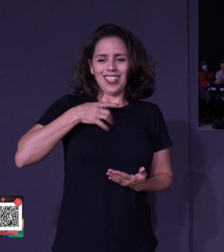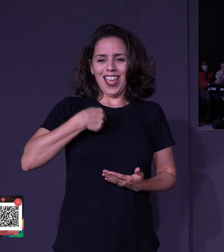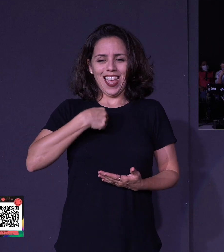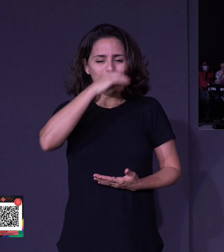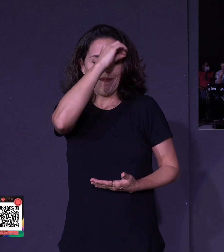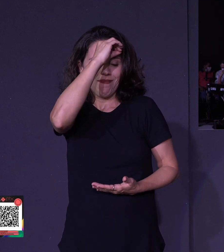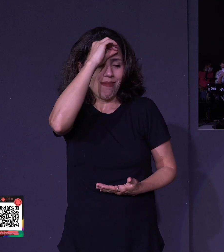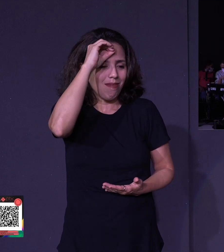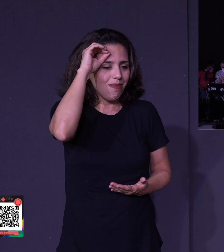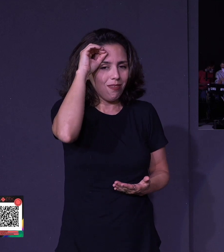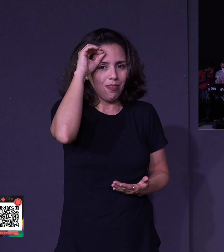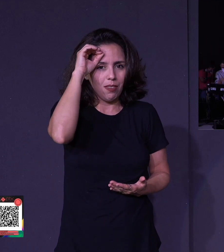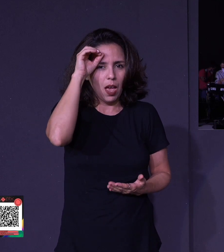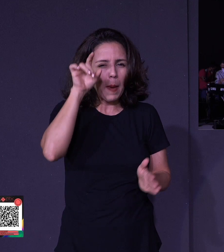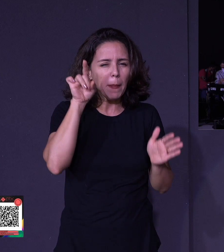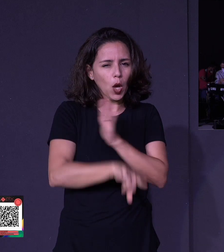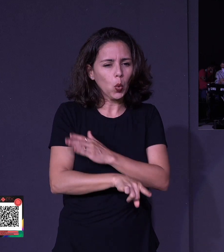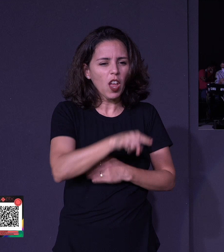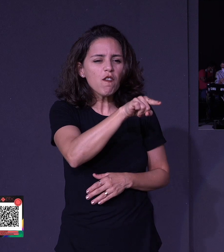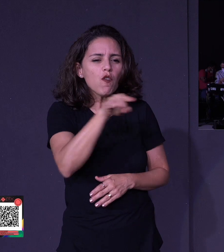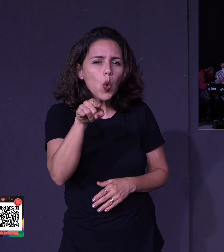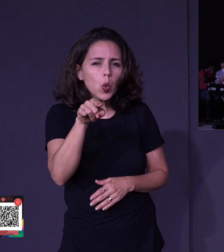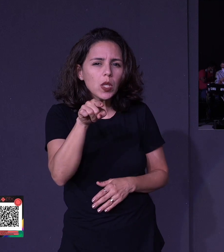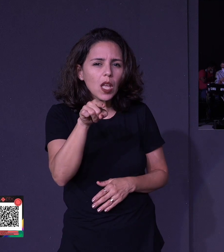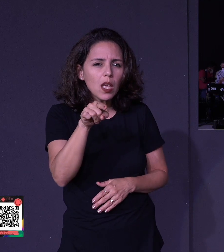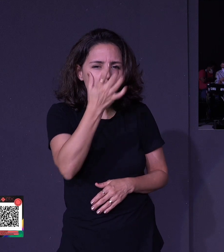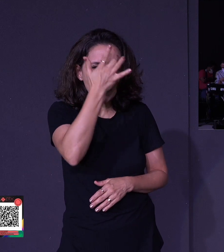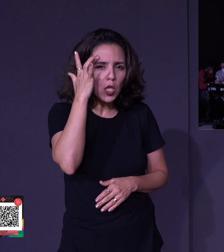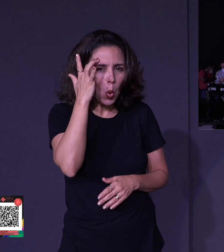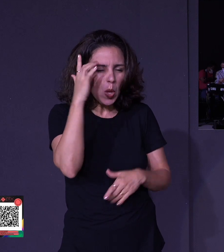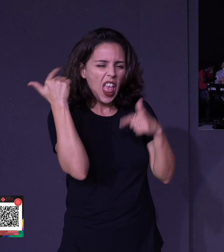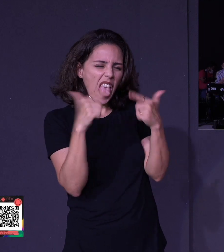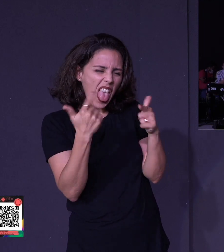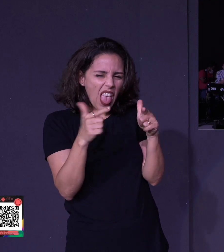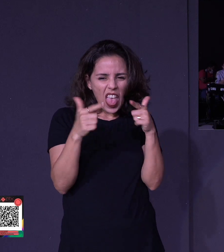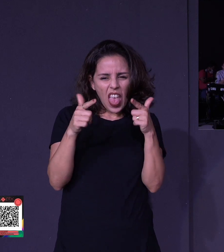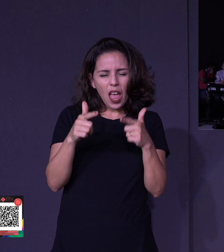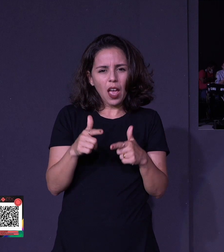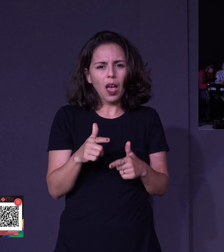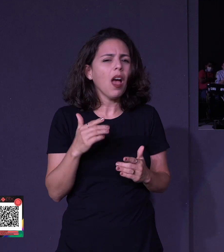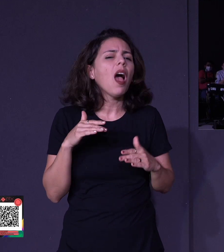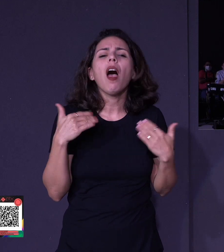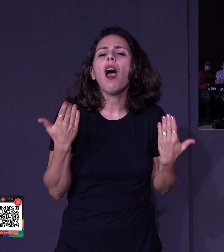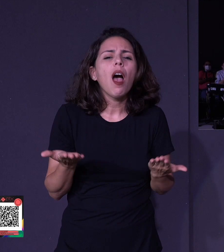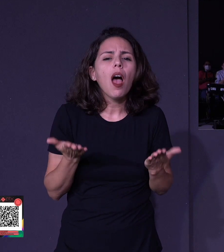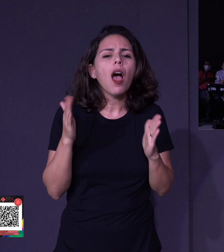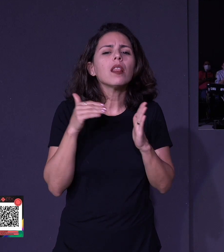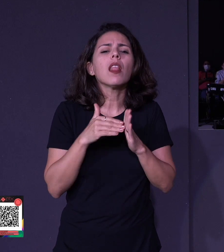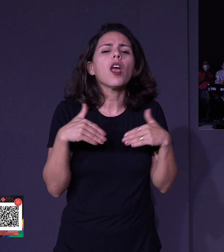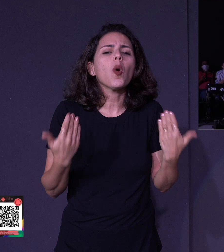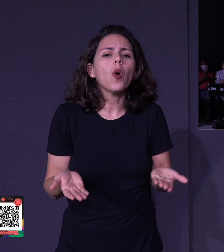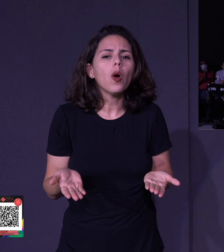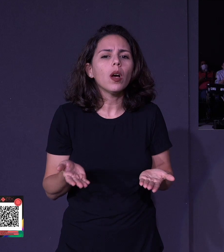vocês zombadores ou escarnecedores, até quando terão prazer na zombaria? E até quando vocês tolos